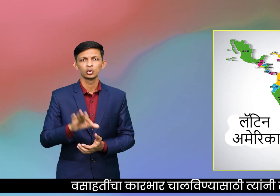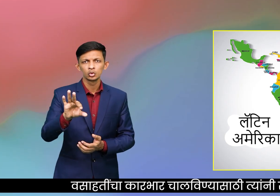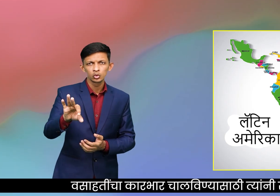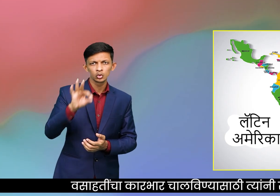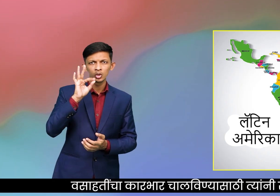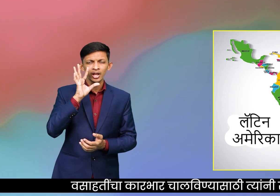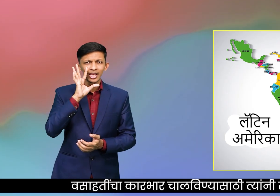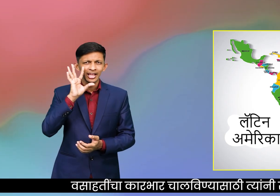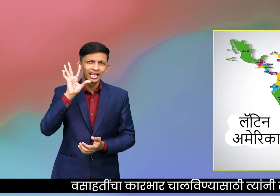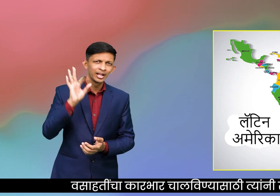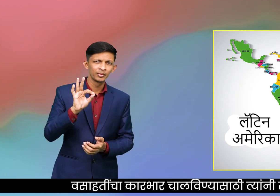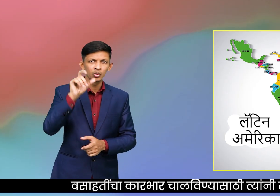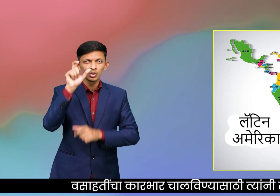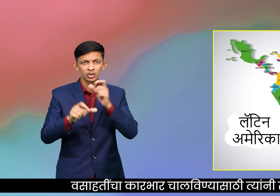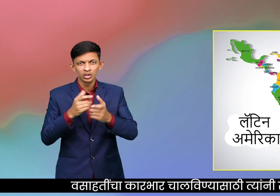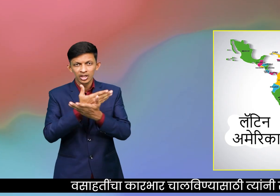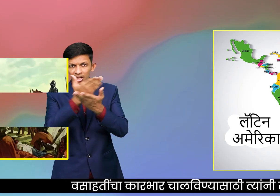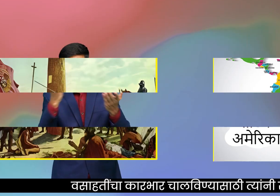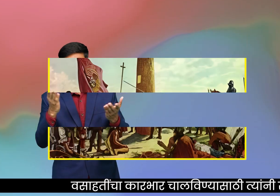वसाहतींचा कारभार चालविण्यासाठी त्यांनी स्पेनमधील